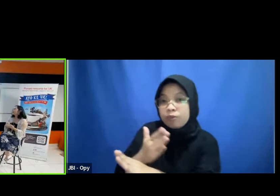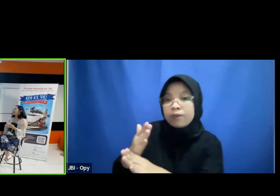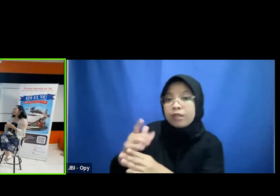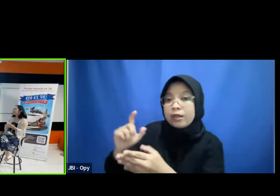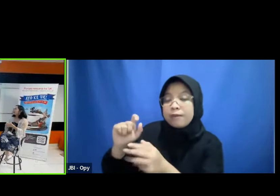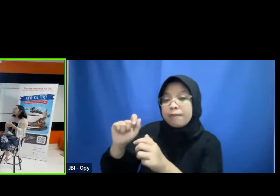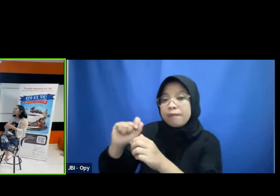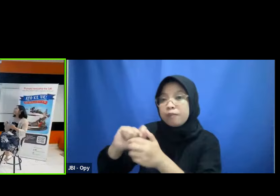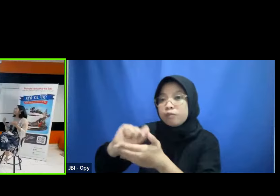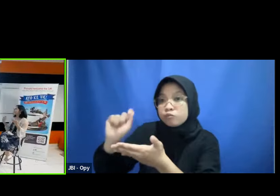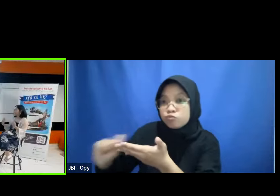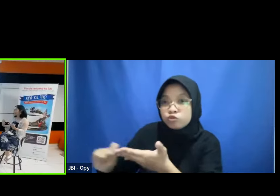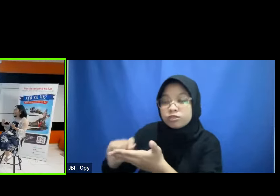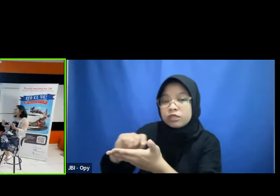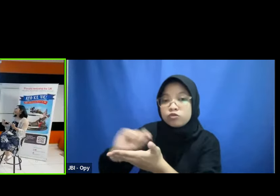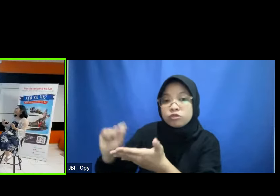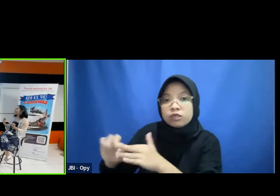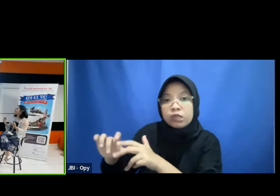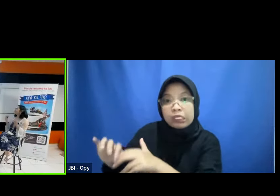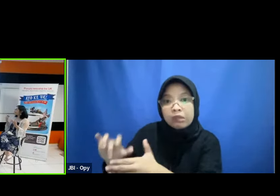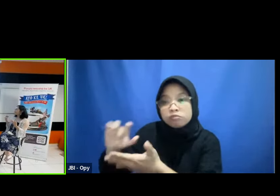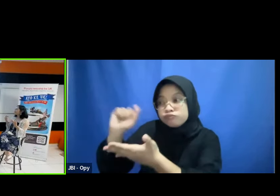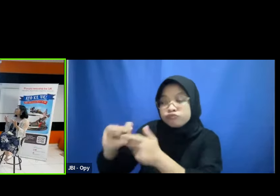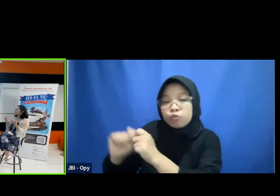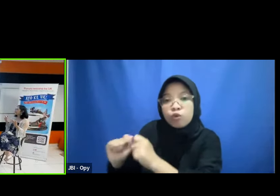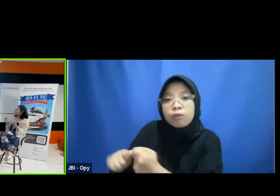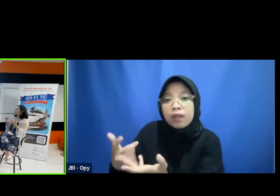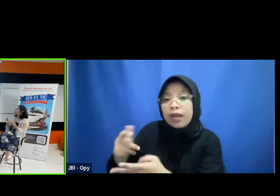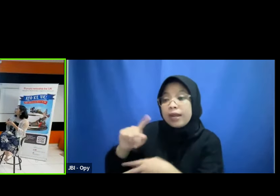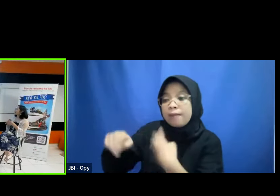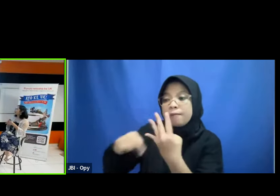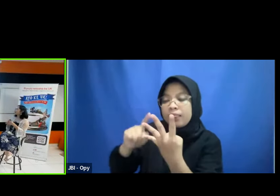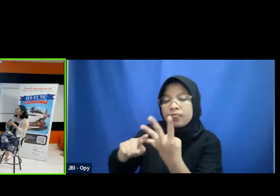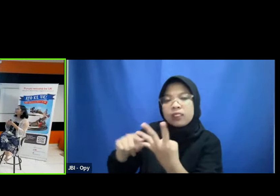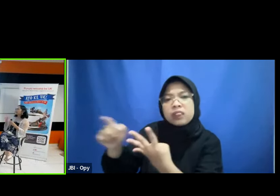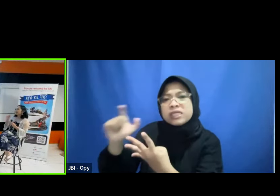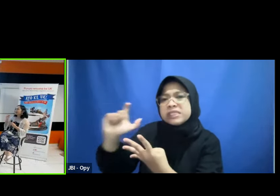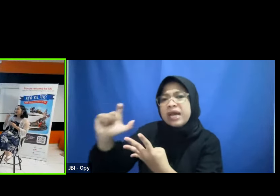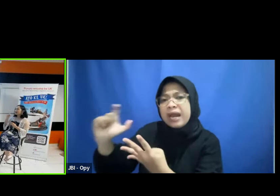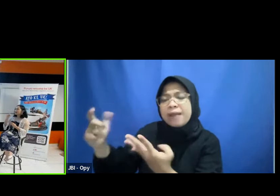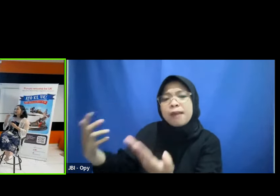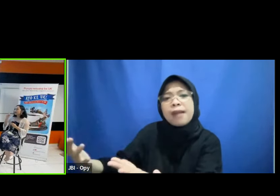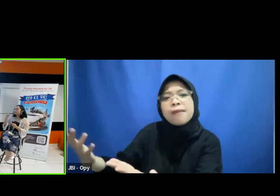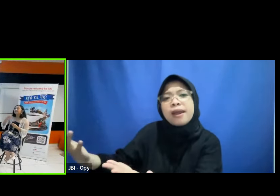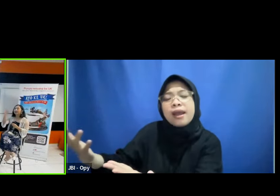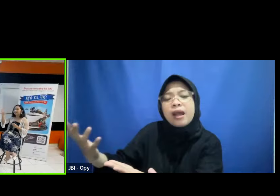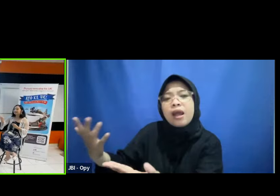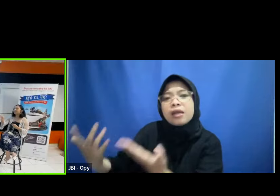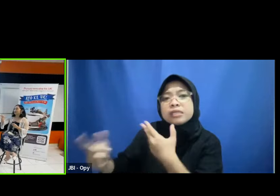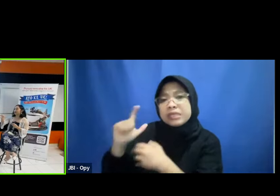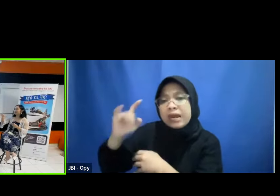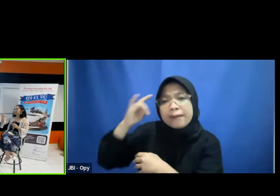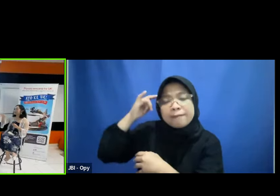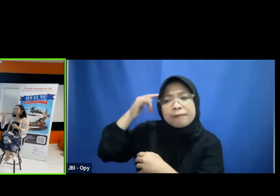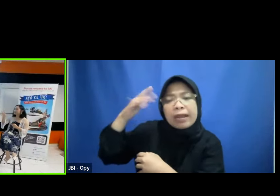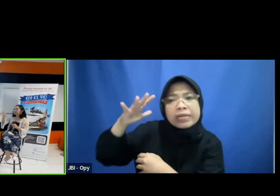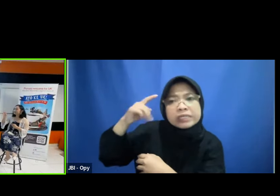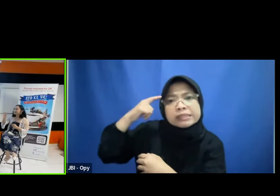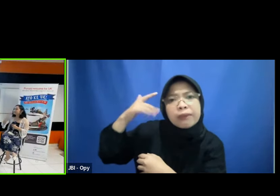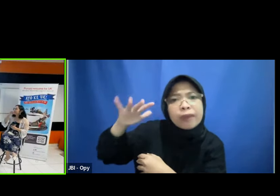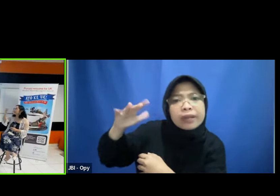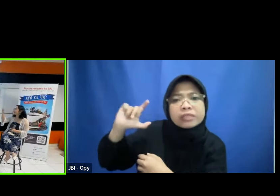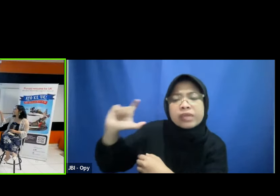Kakak nah kan ada empat Esi Kak nah gimana sih dulu caranya kakak untuk kira-kira e mempredik gitu ya